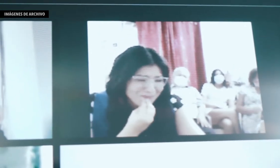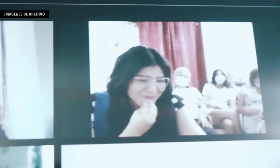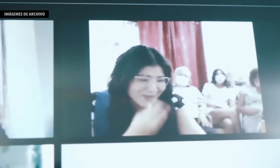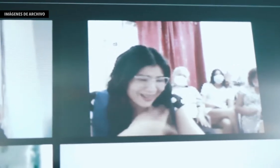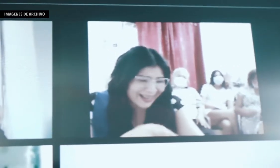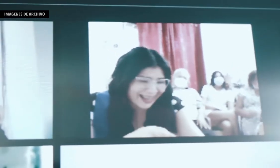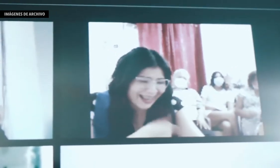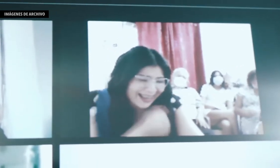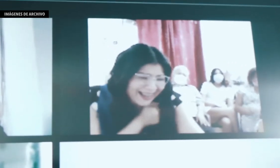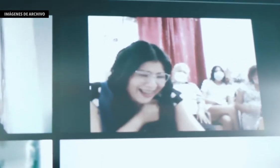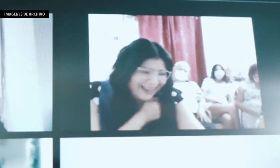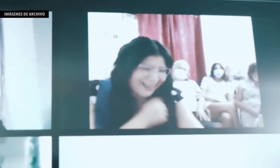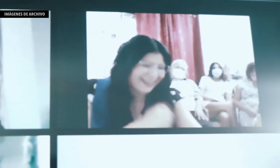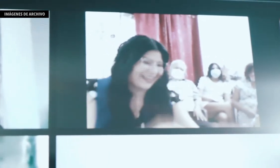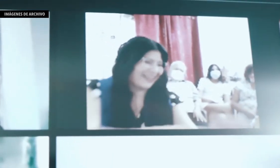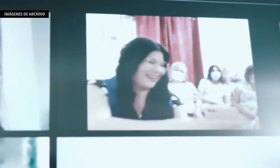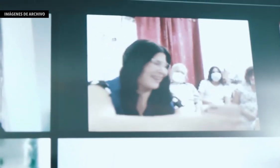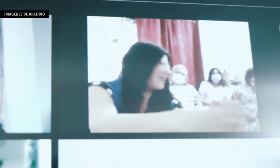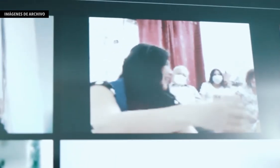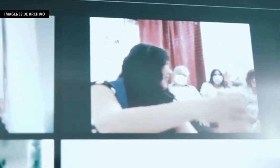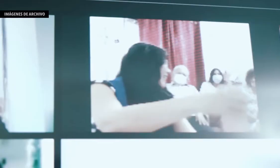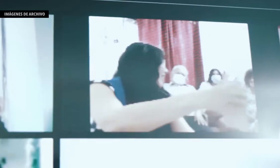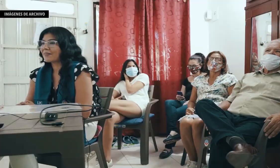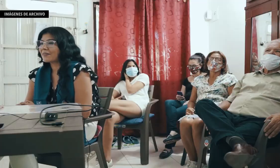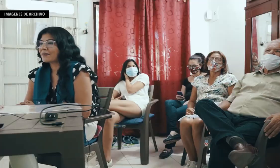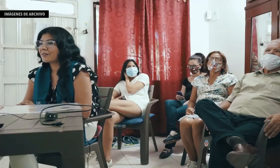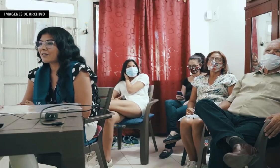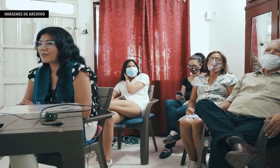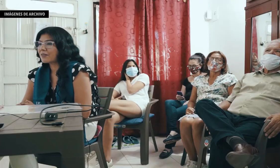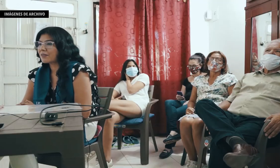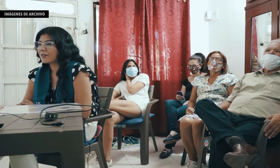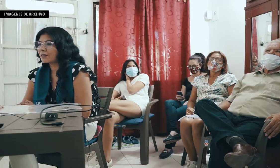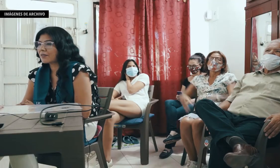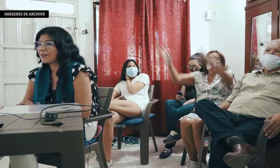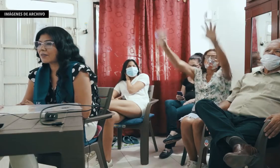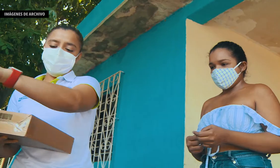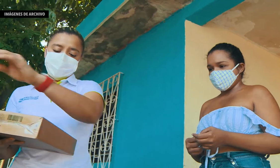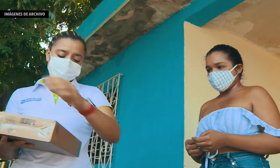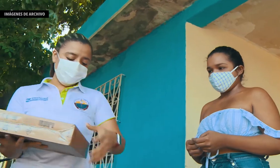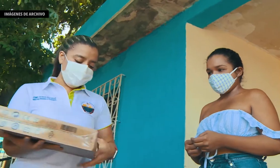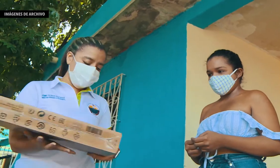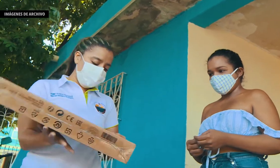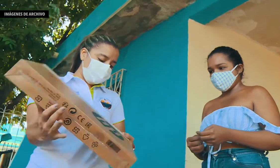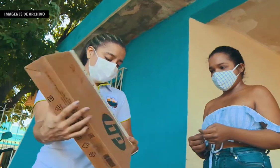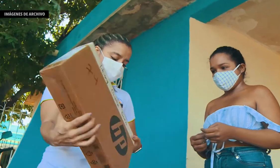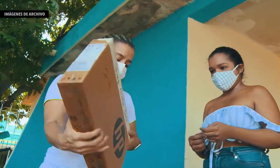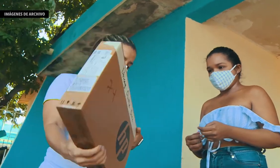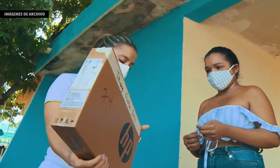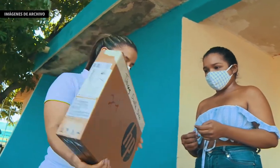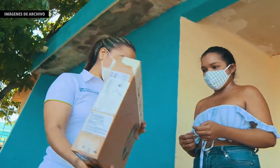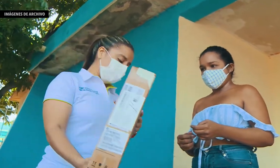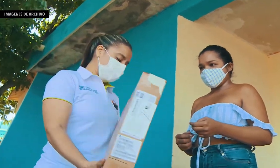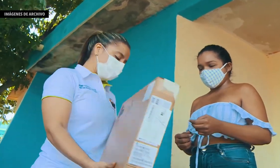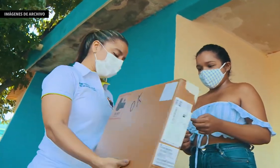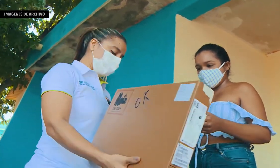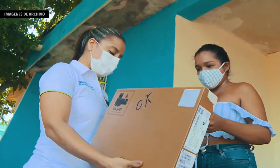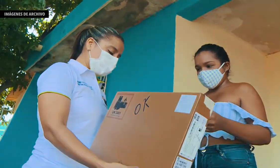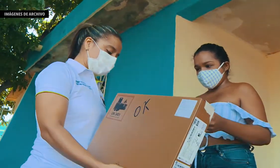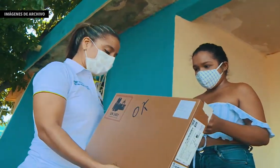con discapacidad y toda la atención que hay, de hecho, todos los alivios económicos, además de eso que estamos recibiendo